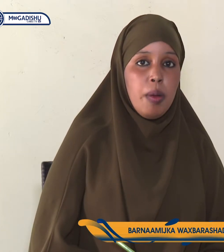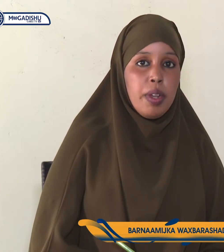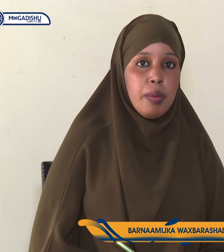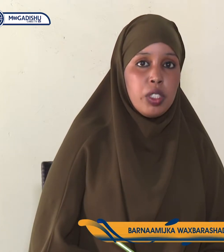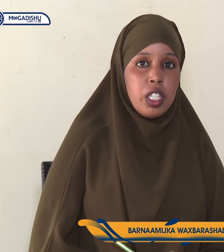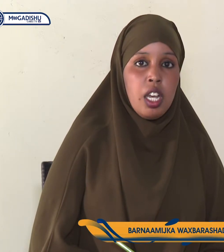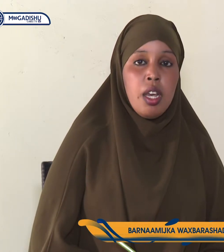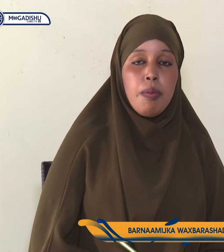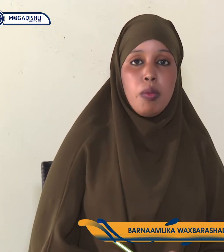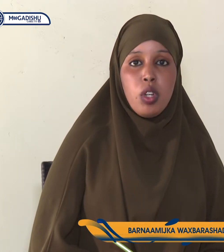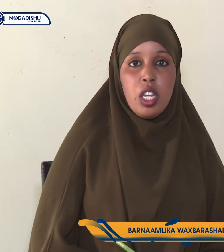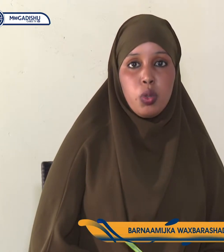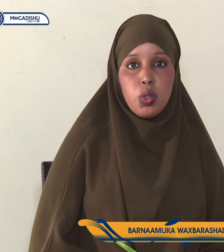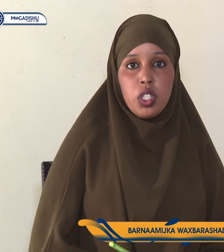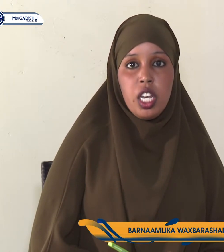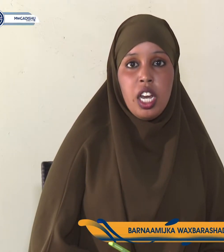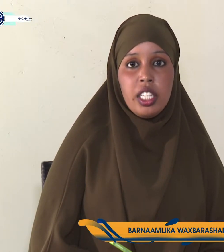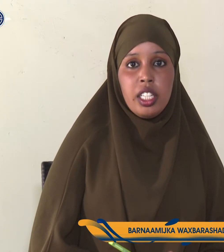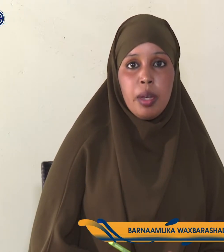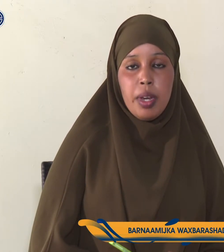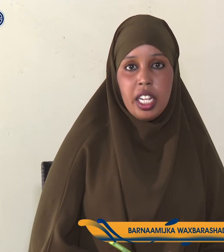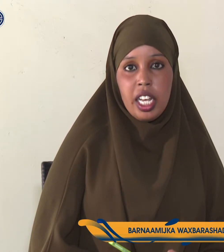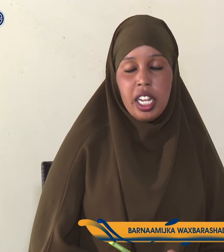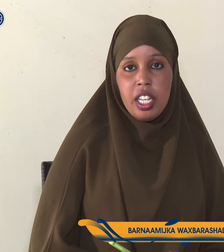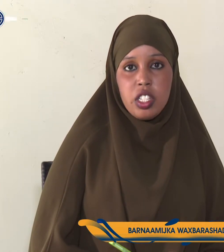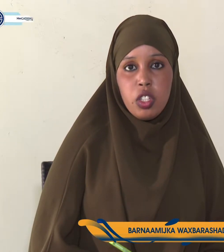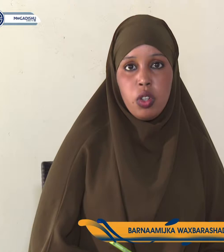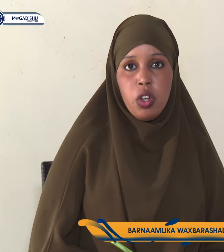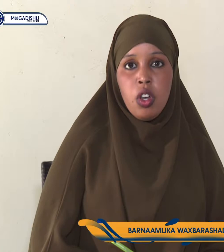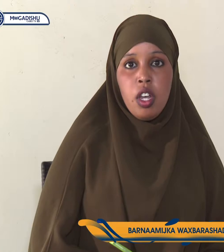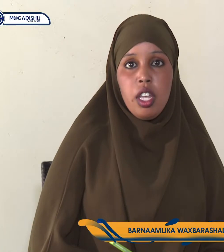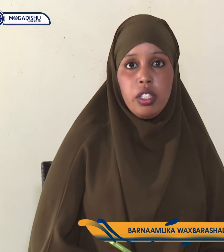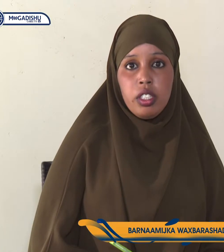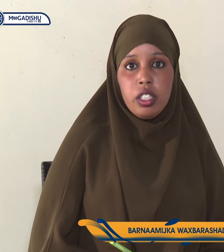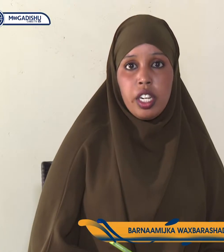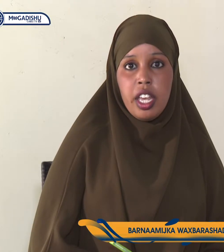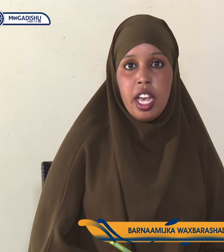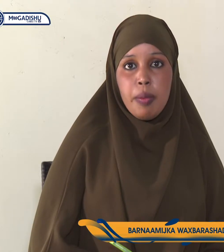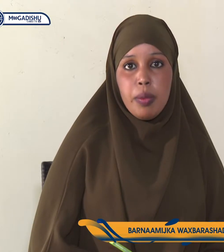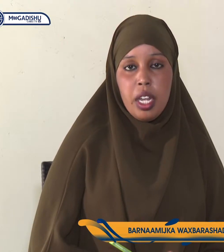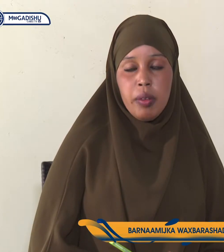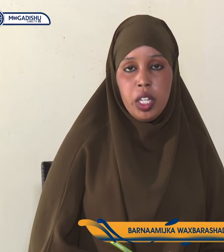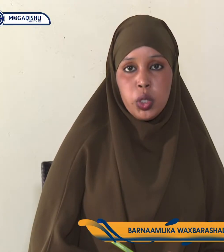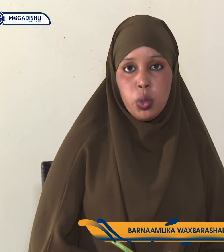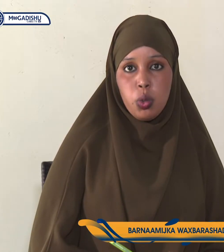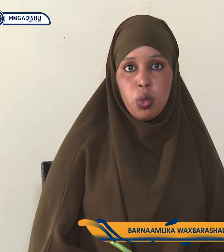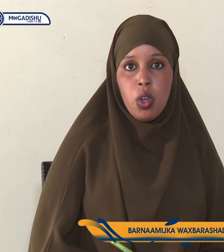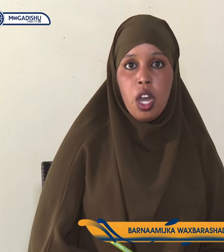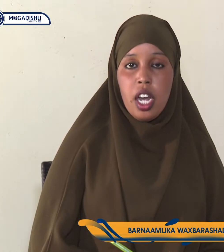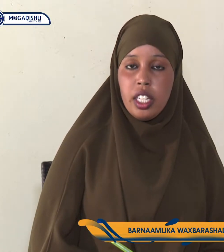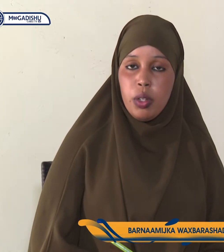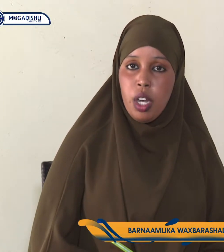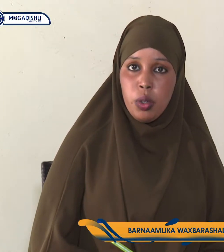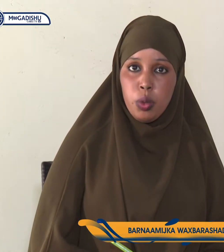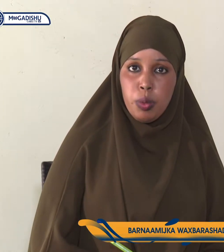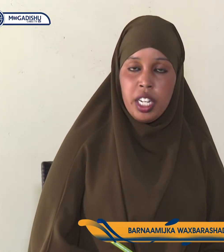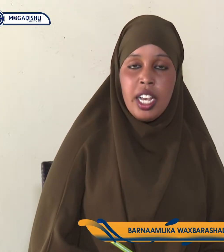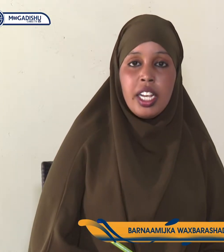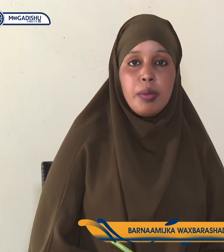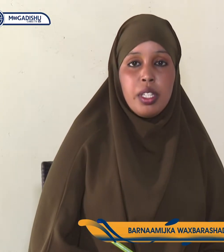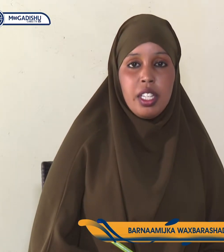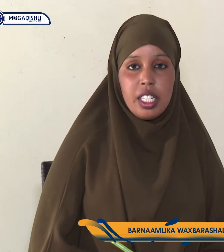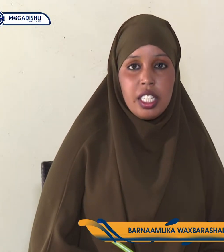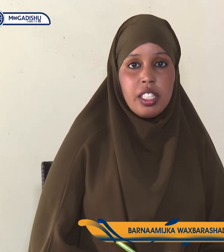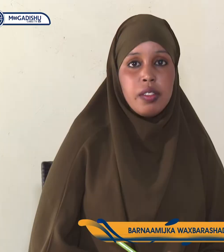marti uga barnaamijka maamulaha dugsiga ardayda maqalkala ee SETCO Rihaam Ibraahim Canshuur. Haatan waxaan u